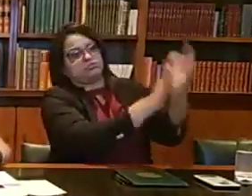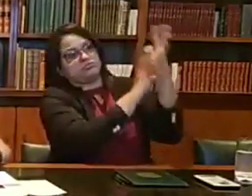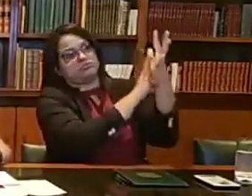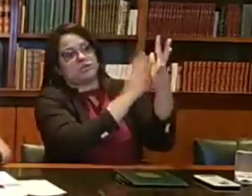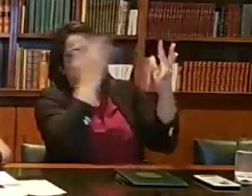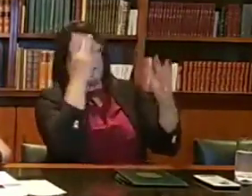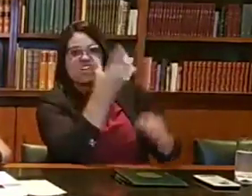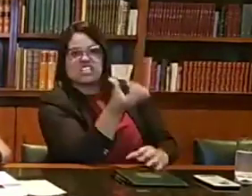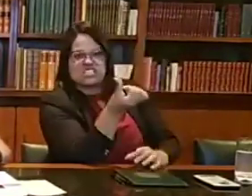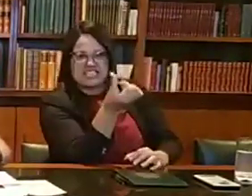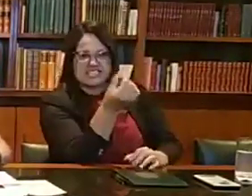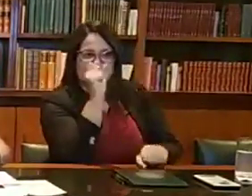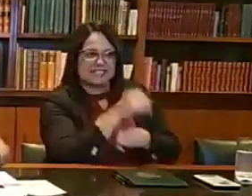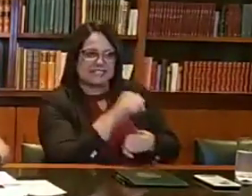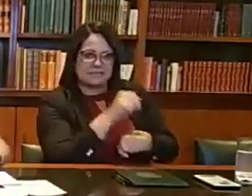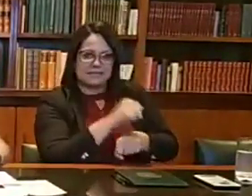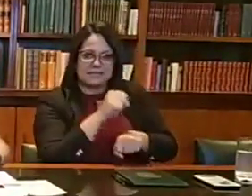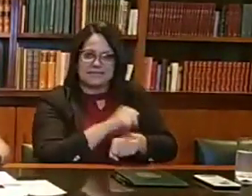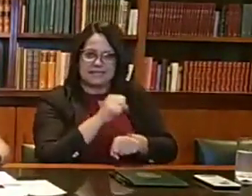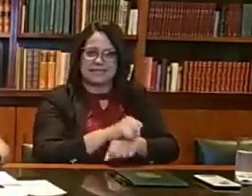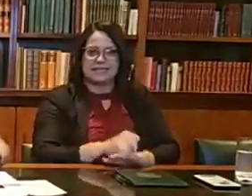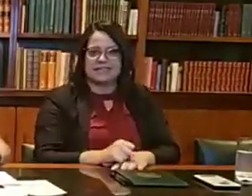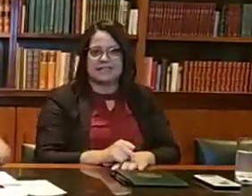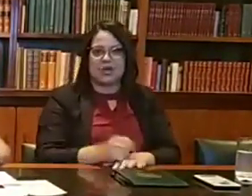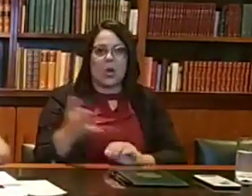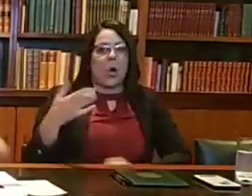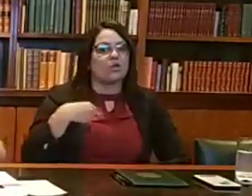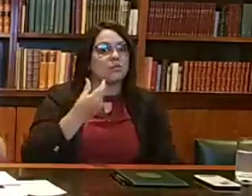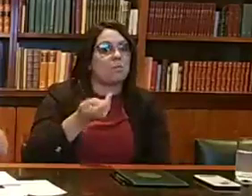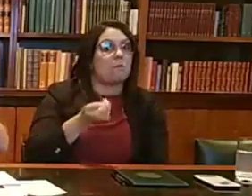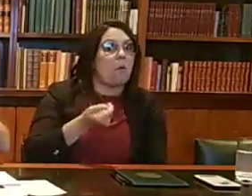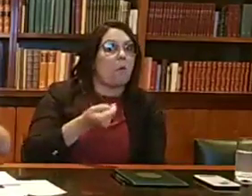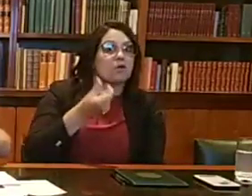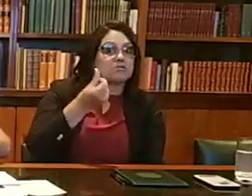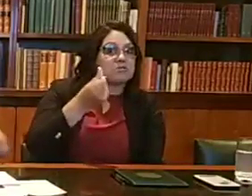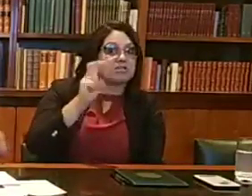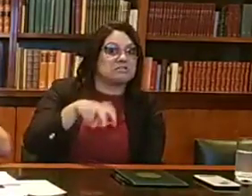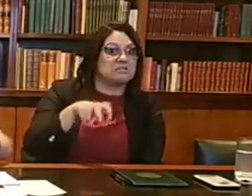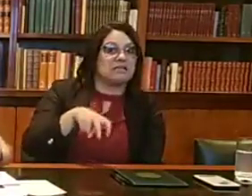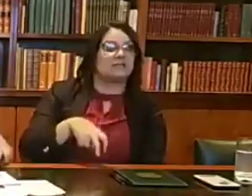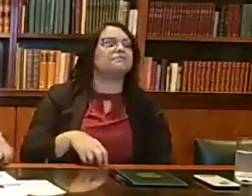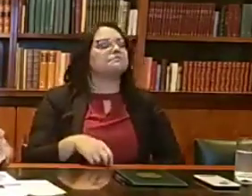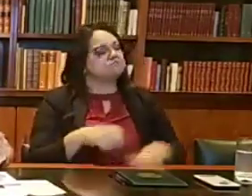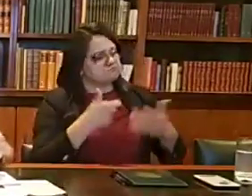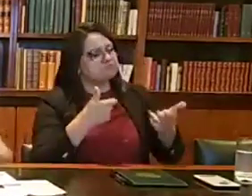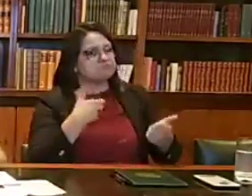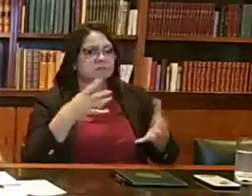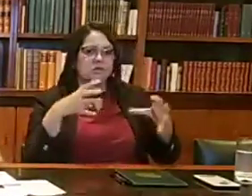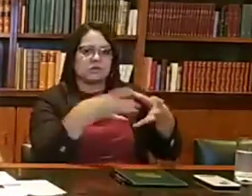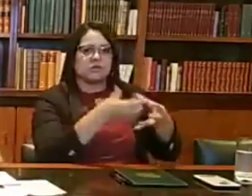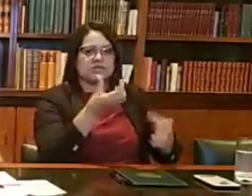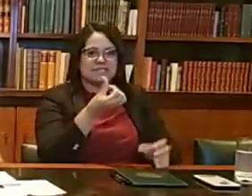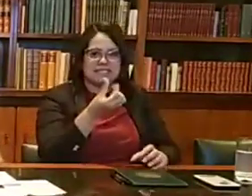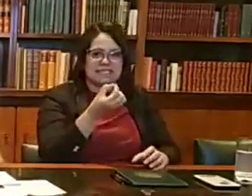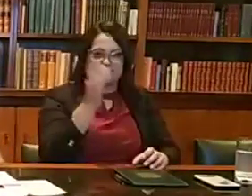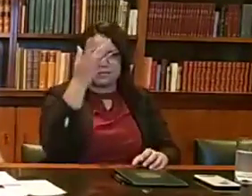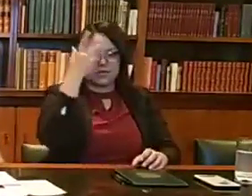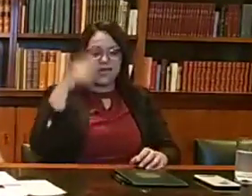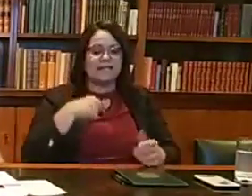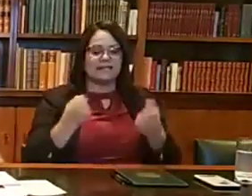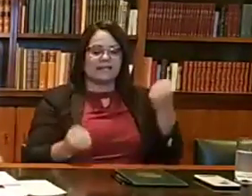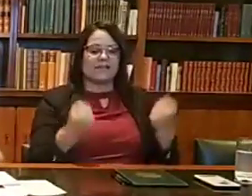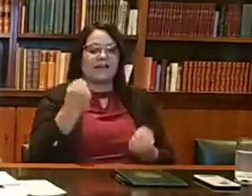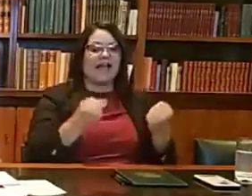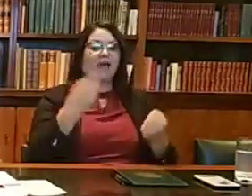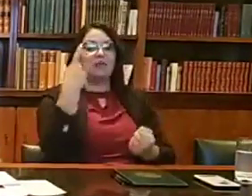em média 60 pessoas ali. Hoje tinha pouco, que eu passei às 6 da manhã ali. Tinha pouca gente. Tinha umas 60 pessoas. Ele pegou e saiu no carro